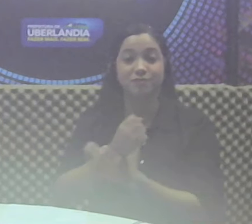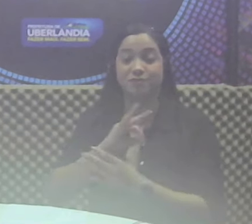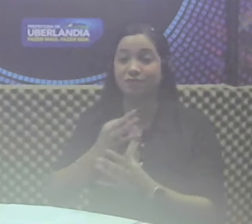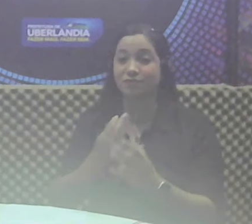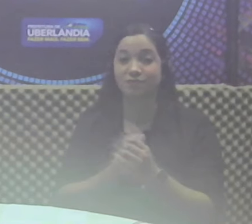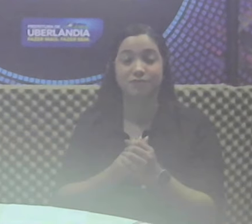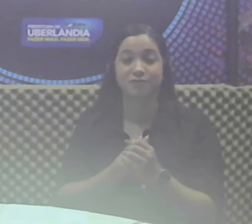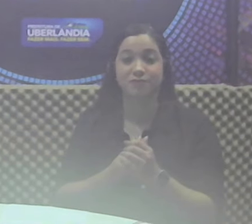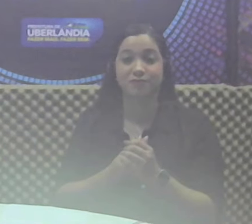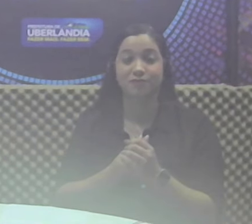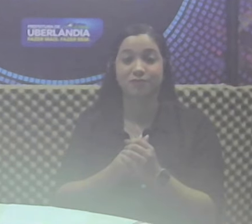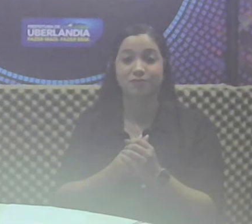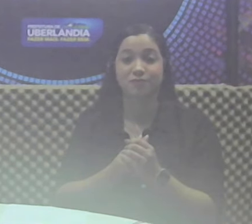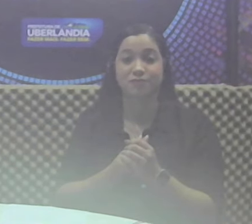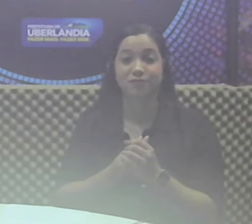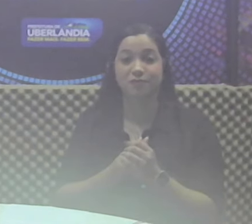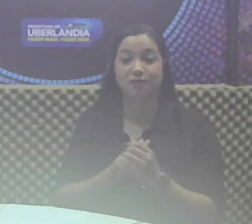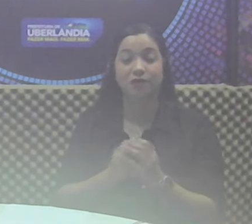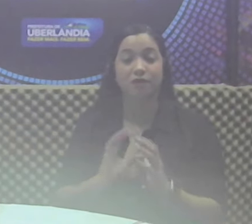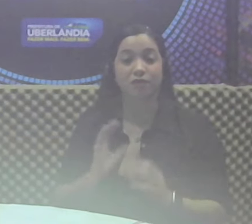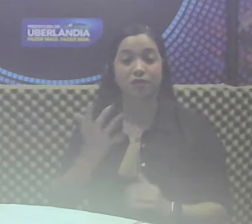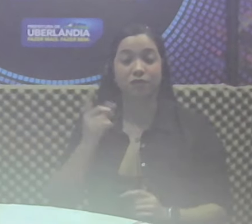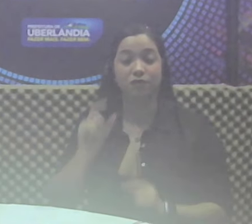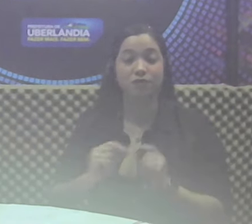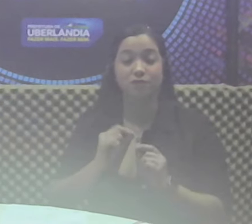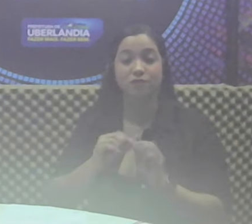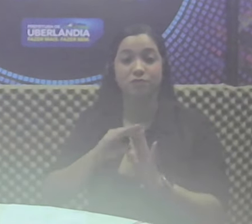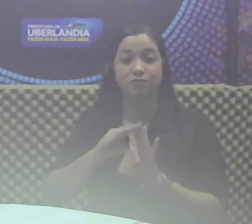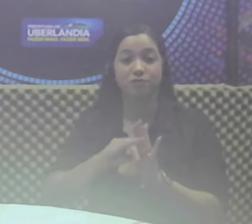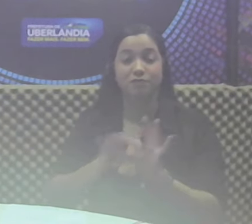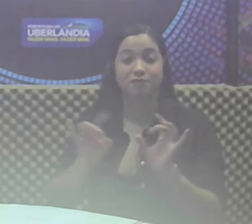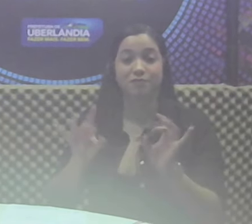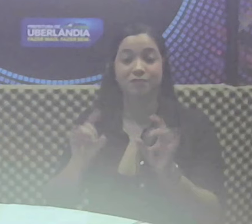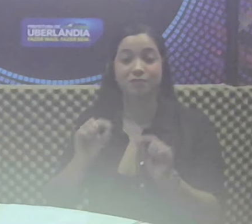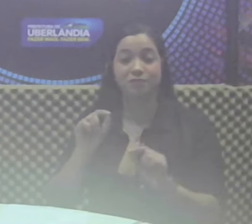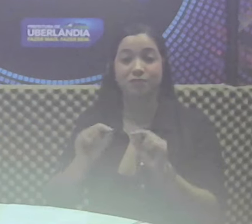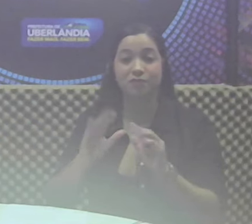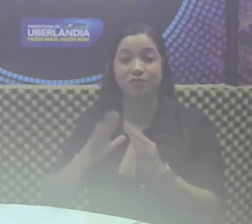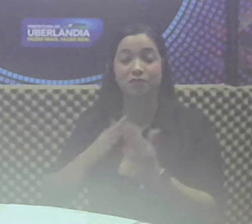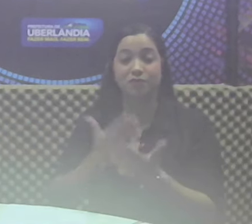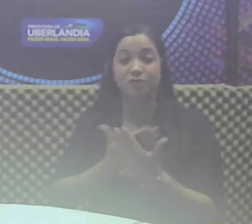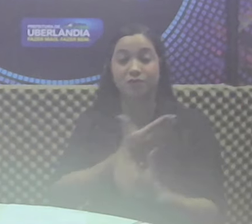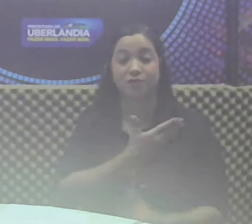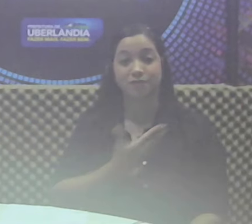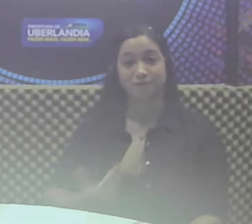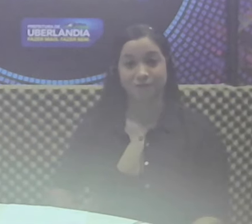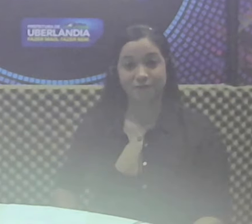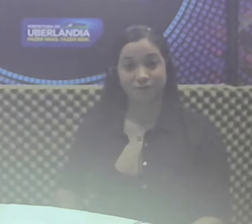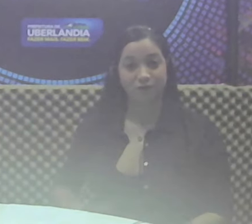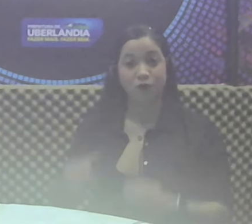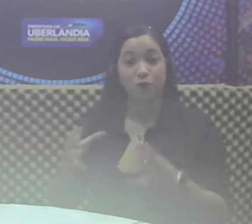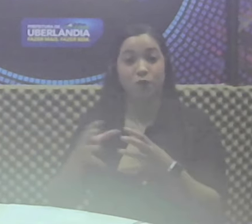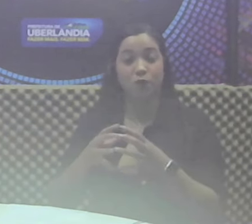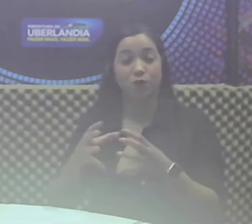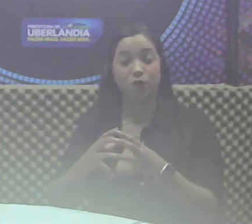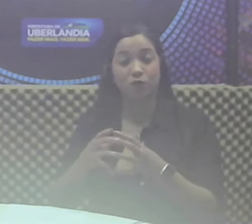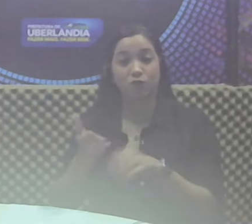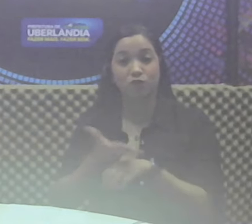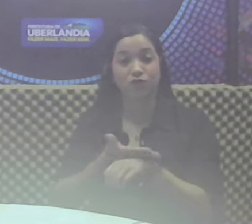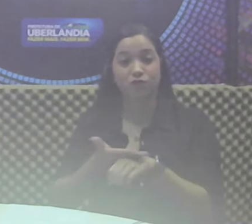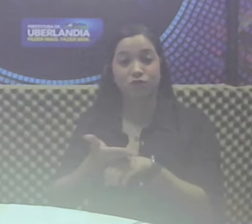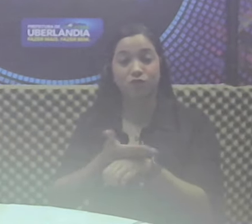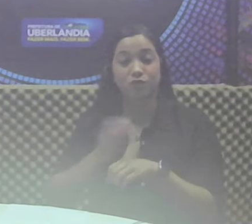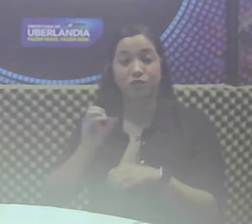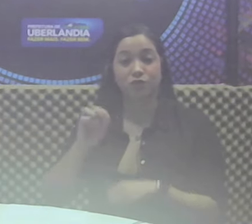Integrada. Nesta edição, a programação especial vai contemplar escolas públicas, comunidades terapêuticas,